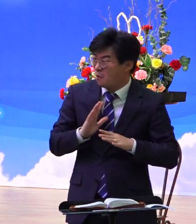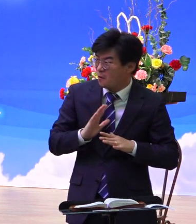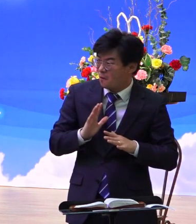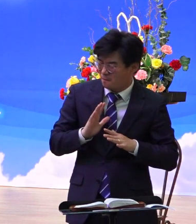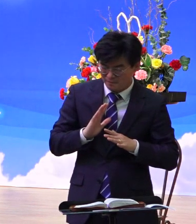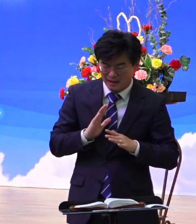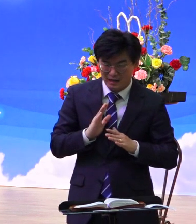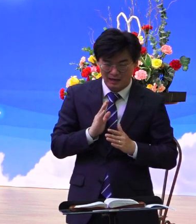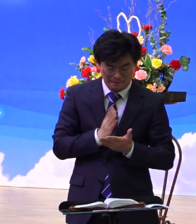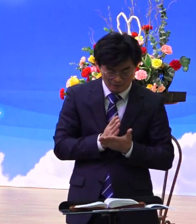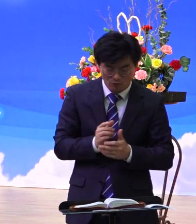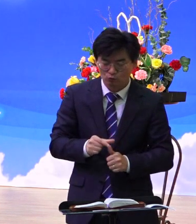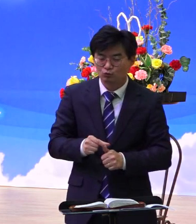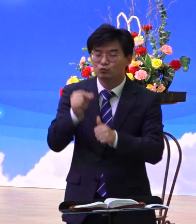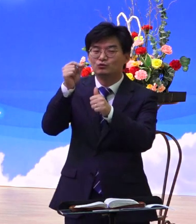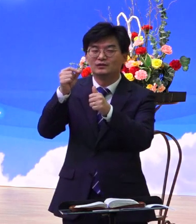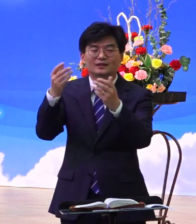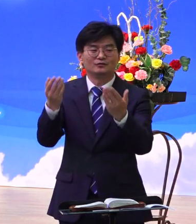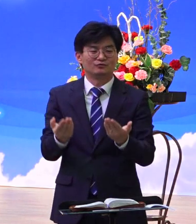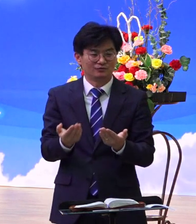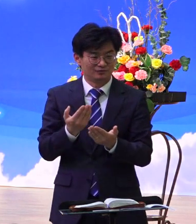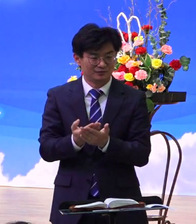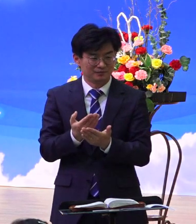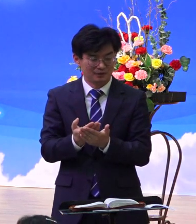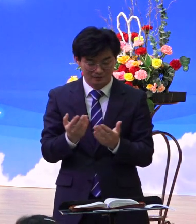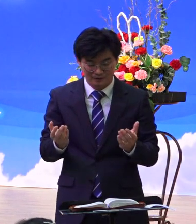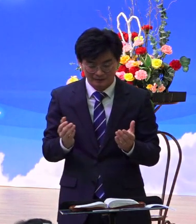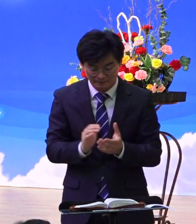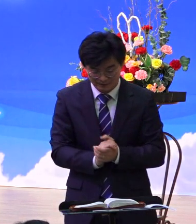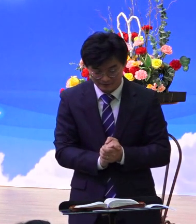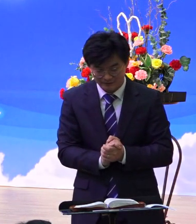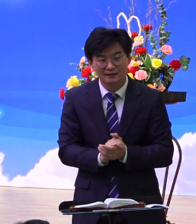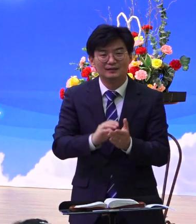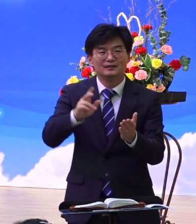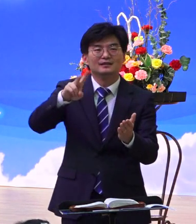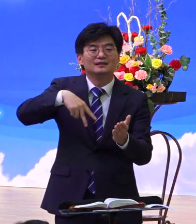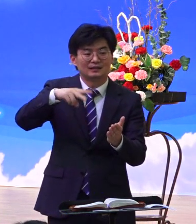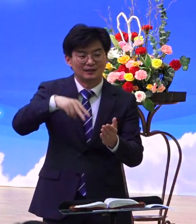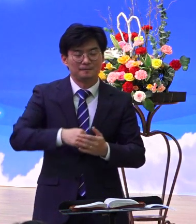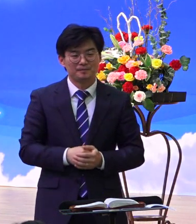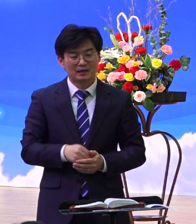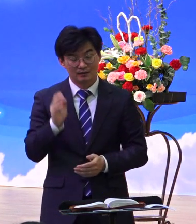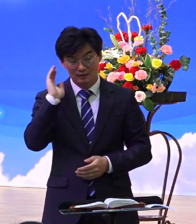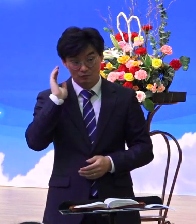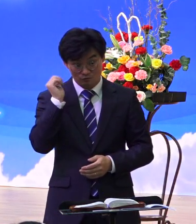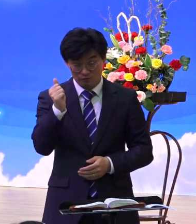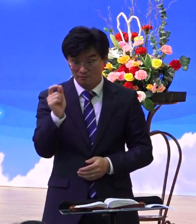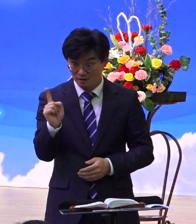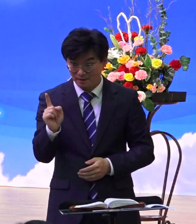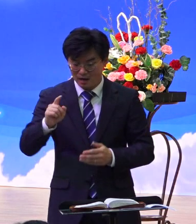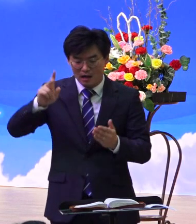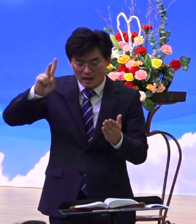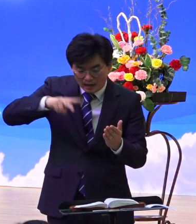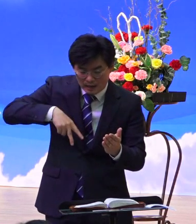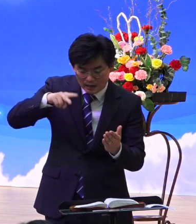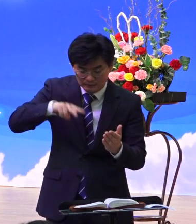나를 건지셨도다. 아멘. 여러분 이 구절을 링컨이 그렇게 많이 읽었다고